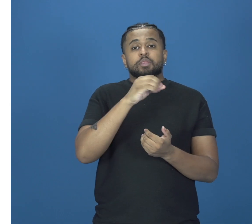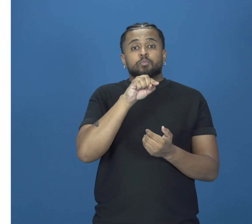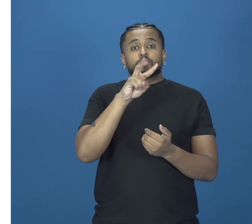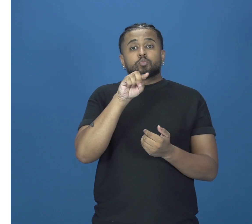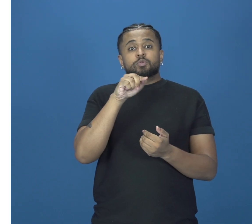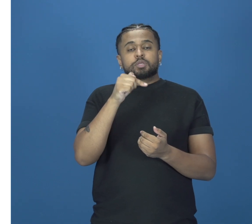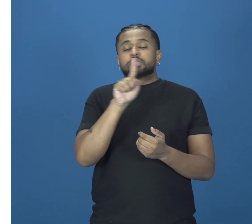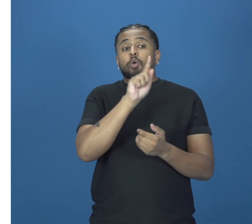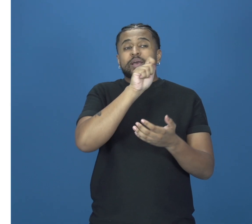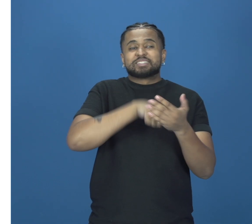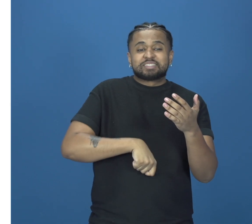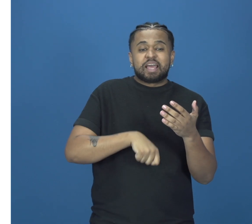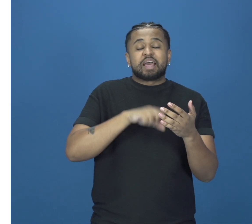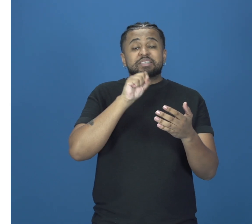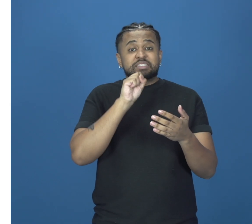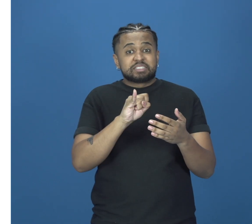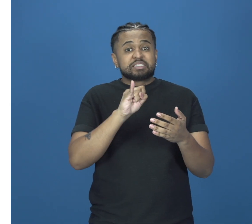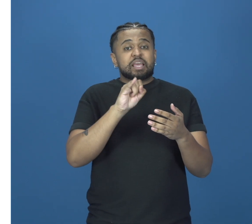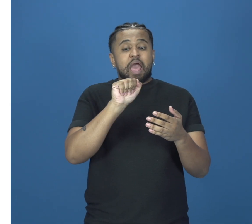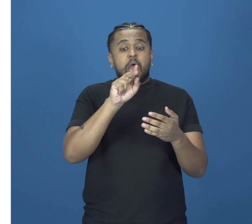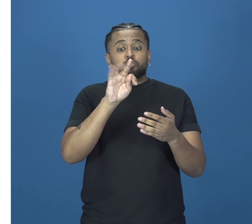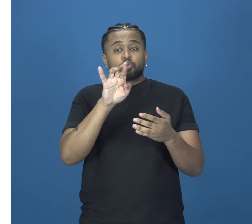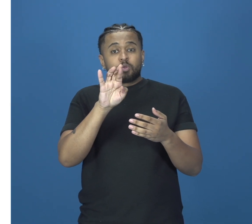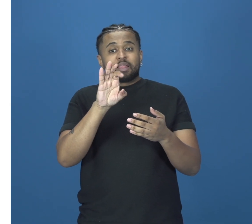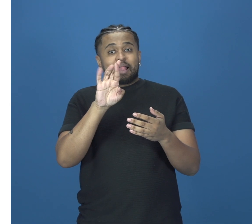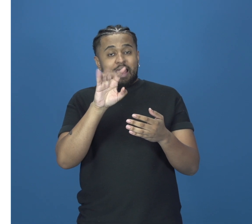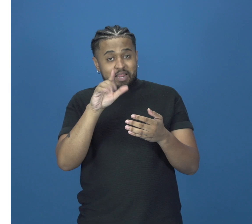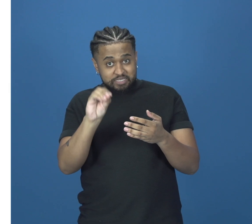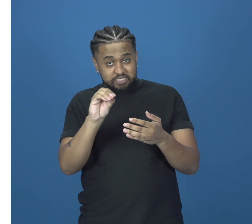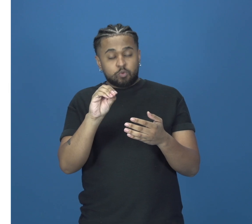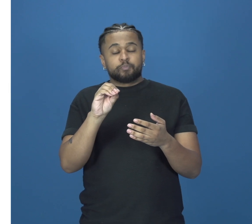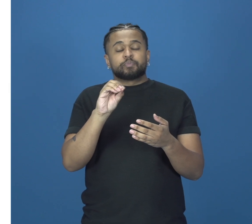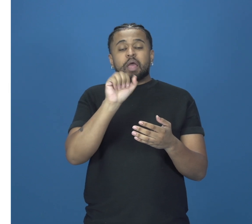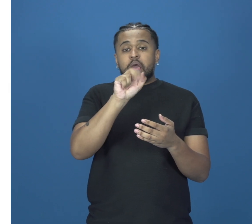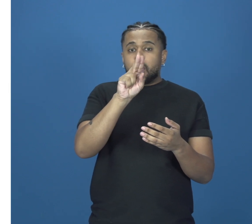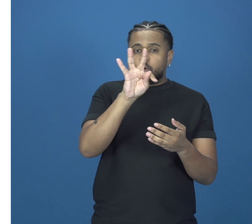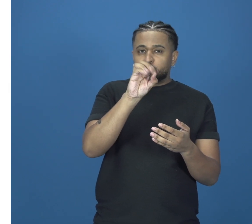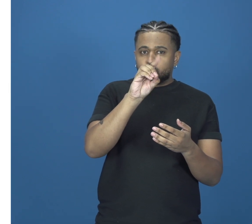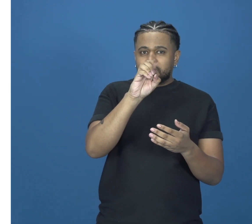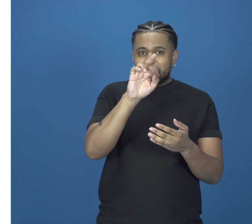10.2.7. Não assinar, quando for o caso, a autodeclaração étnico-racial.